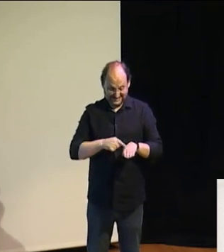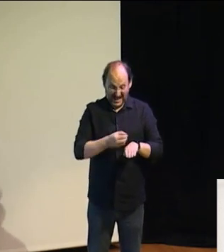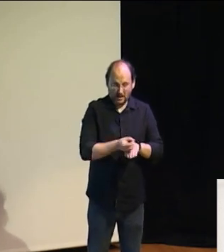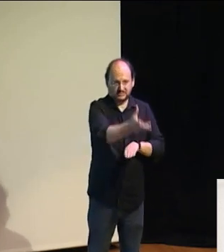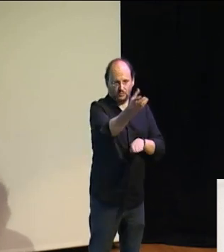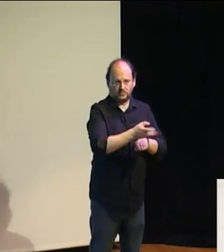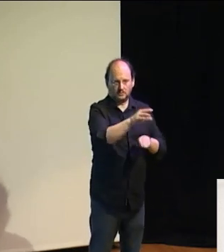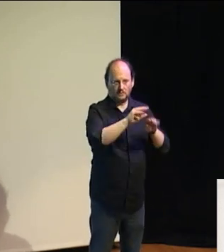diapositive.